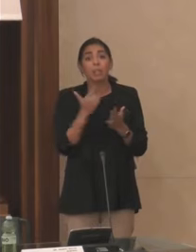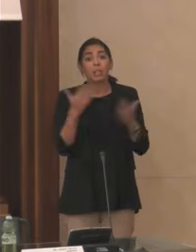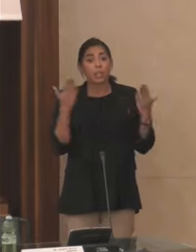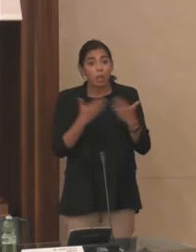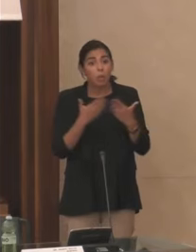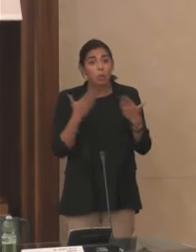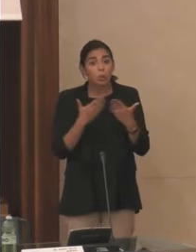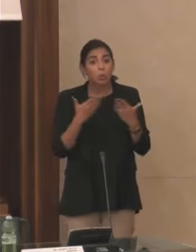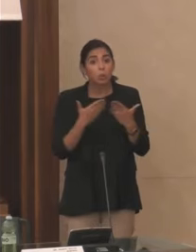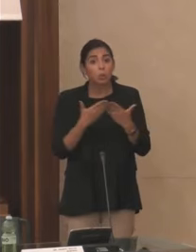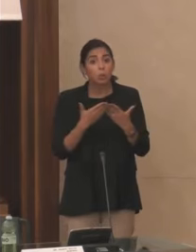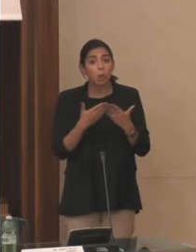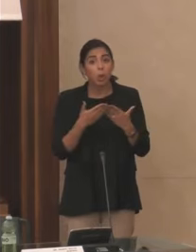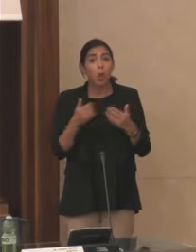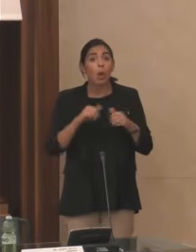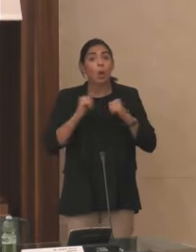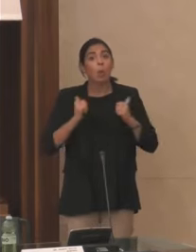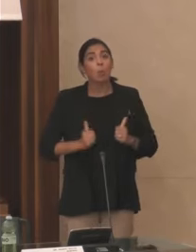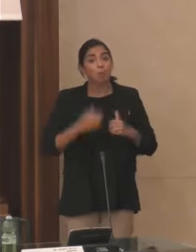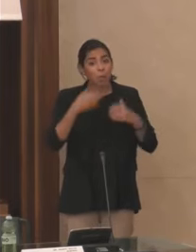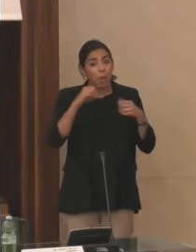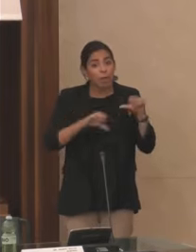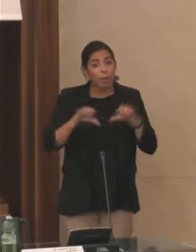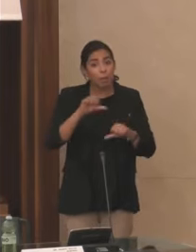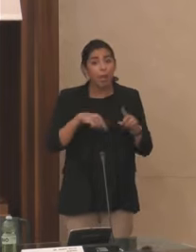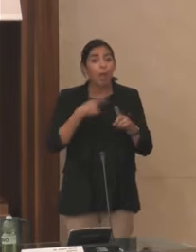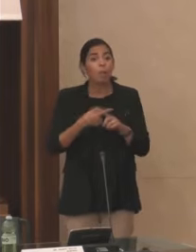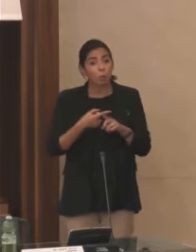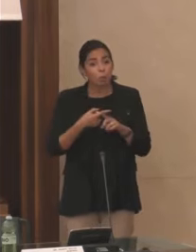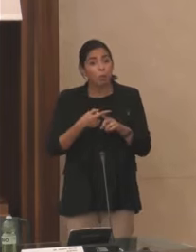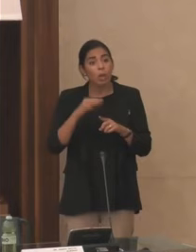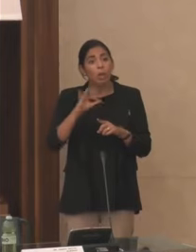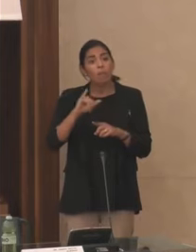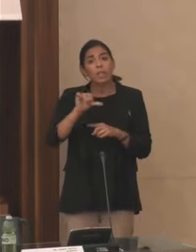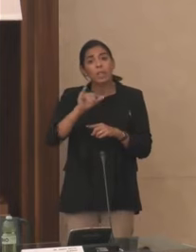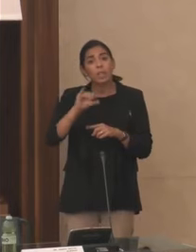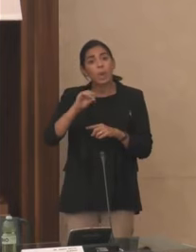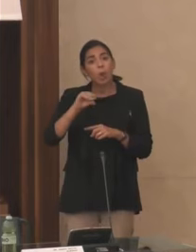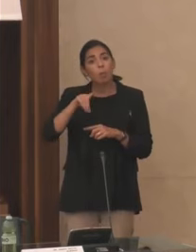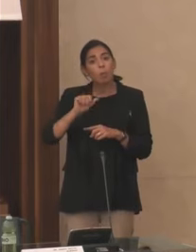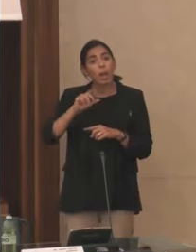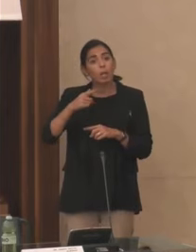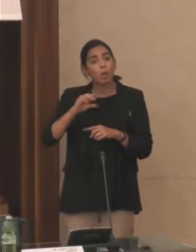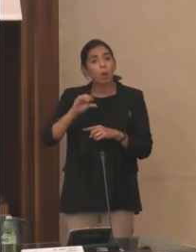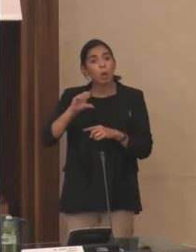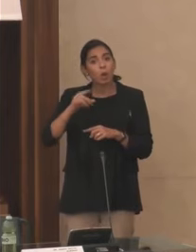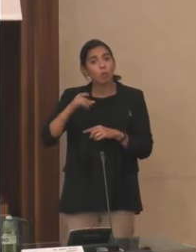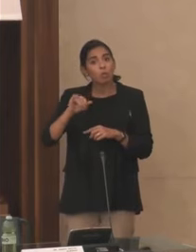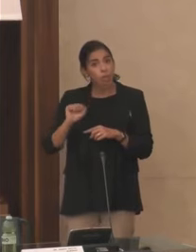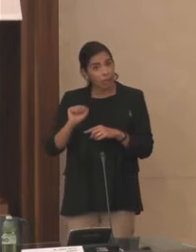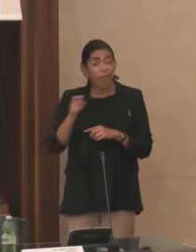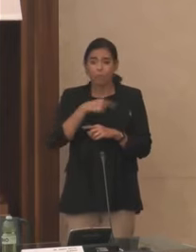nuovo della biochimica e della fisiopatologia. Rimpossessiamoci della biochimica e della fisiopatologia. Noi siamo tutti consapevoli